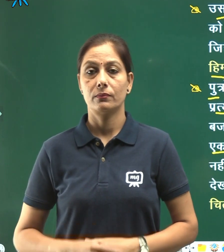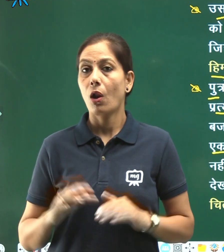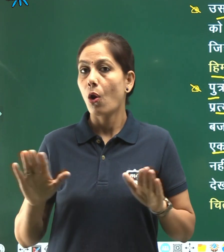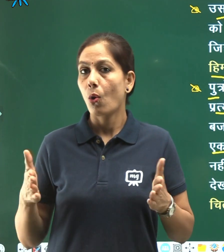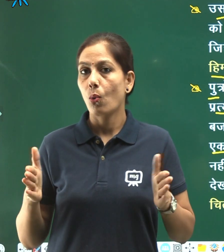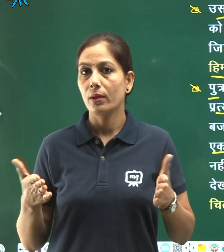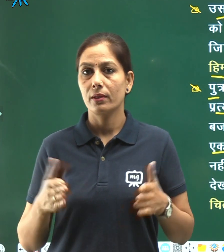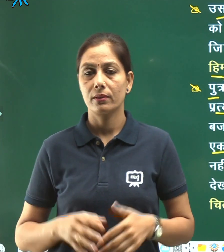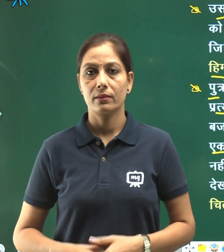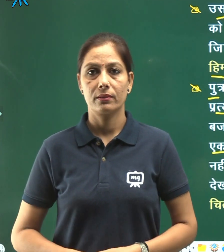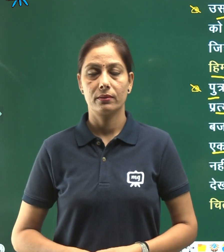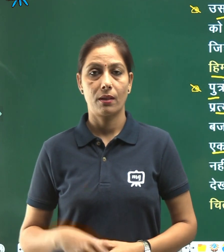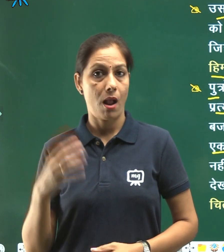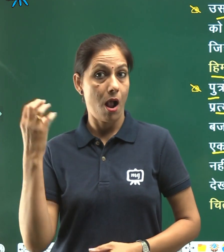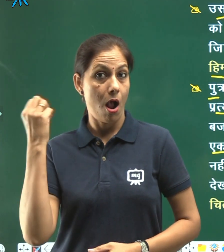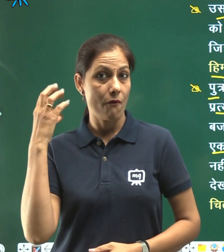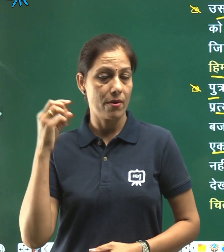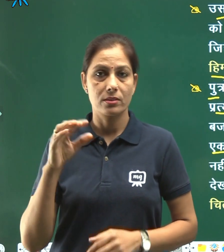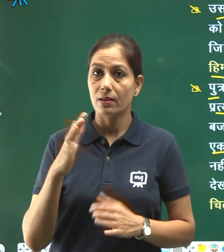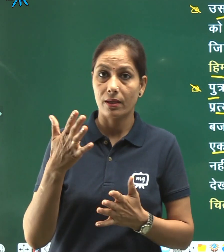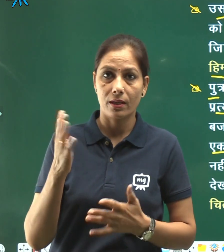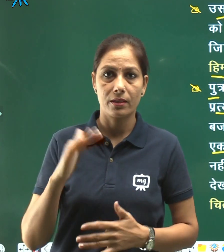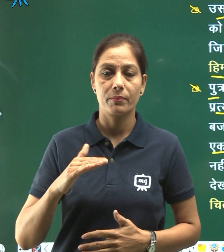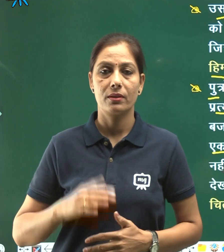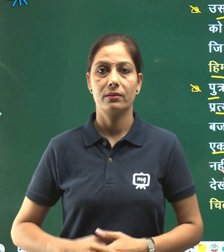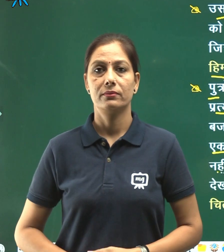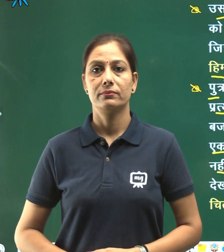ढोलक की आवाज नहीं आने पर